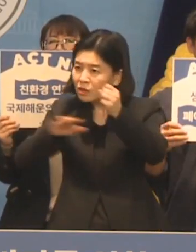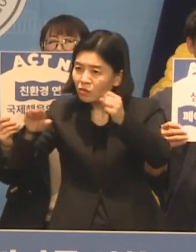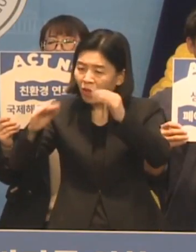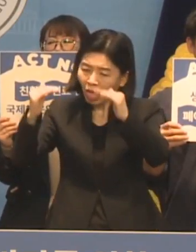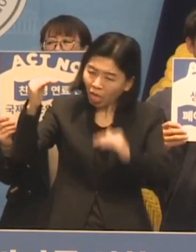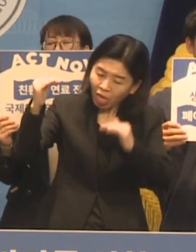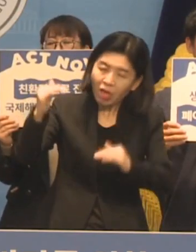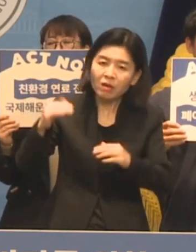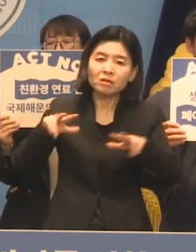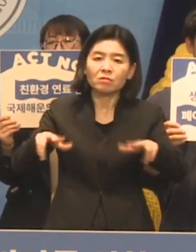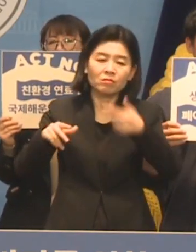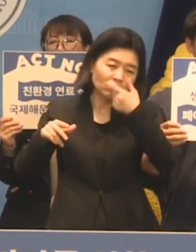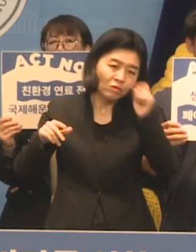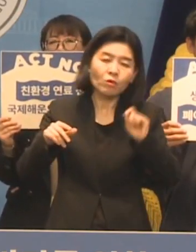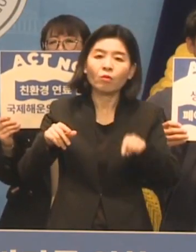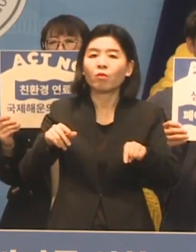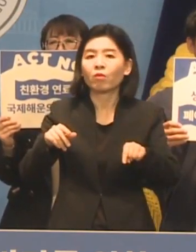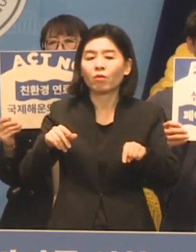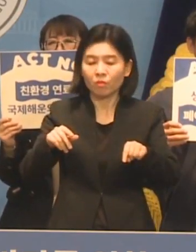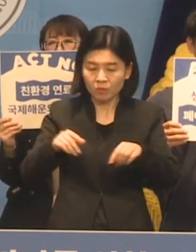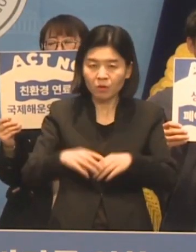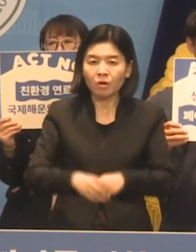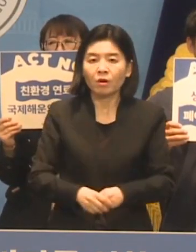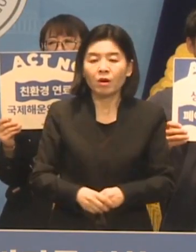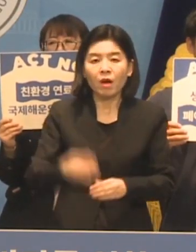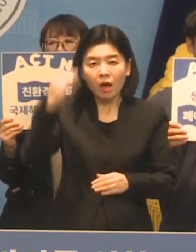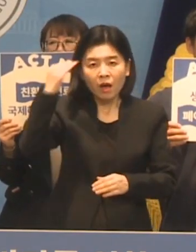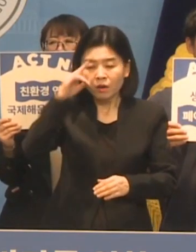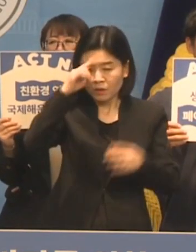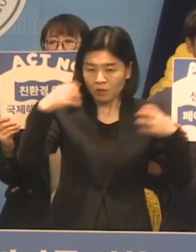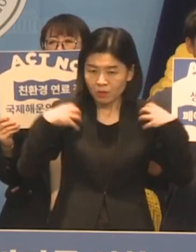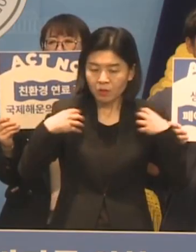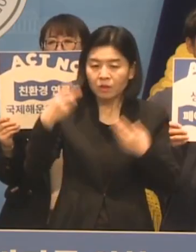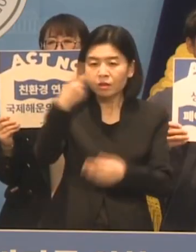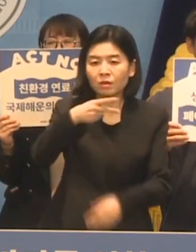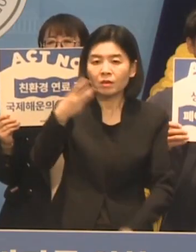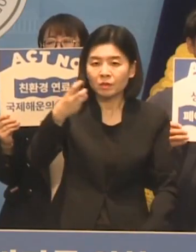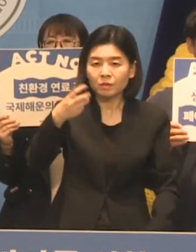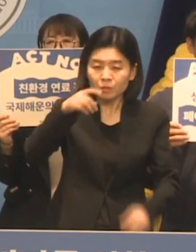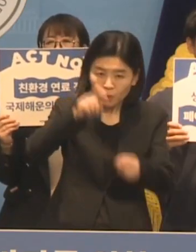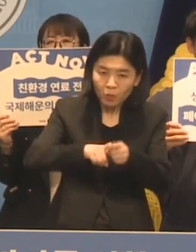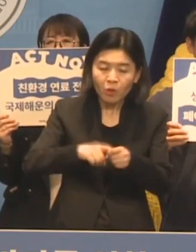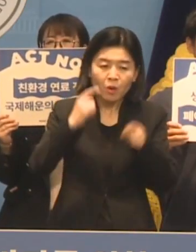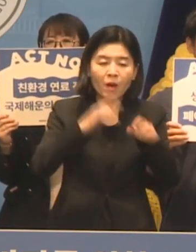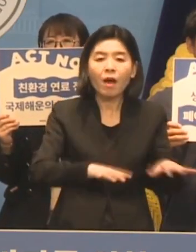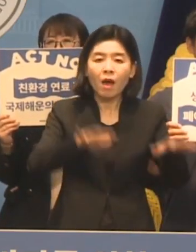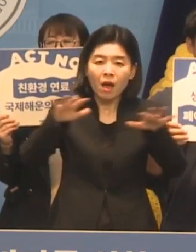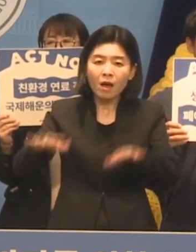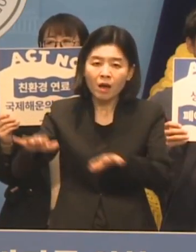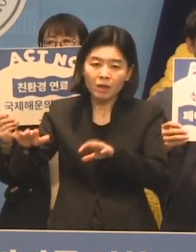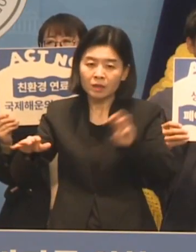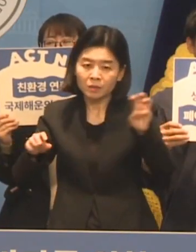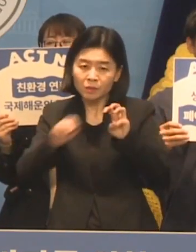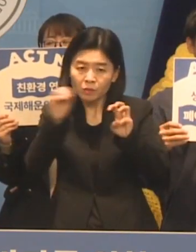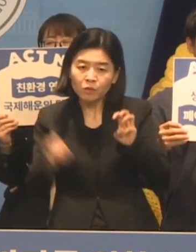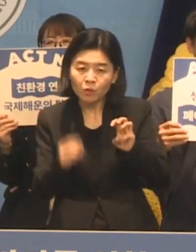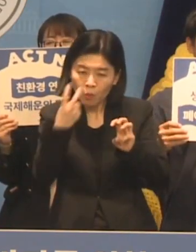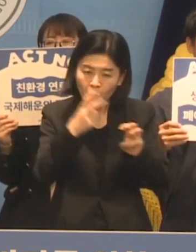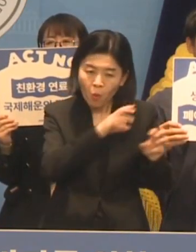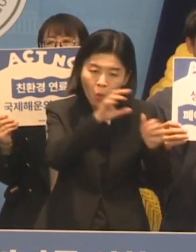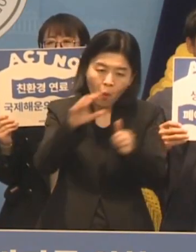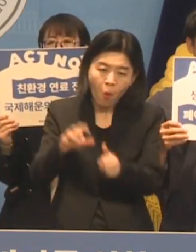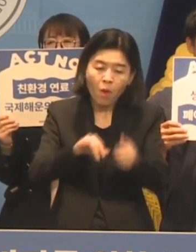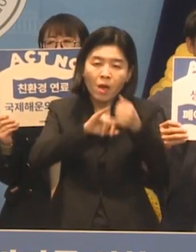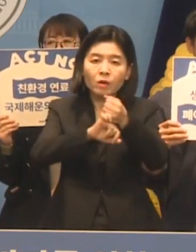낮은 미흡한 수준에 머무르고 있습니다. 우리나라는 2030년까지 바다 면적의 30%를 보호구역으로